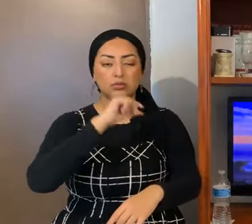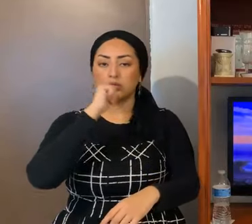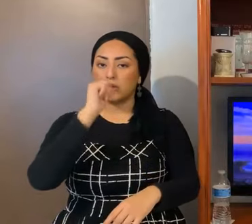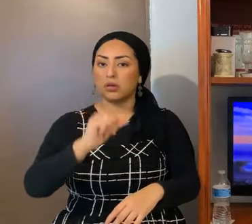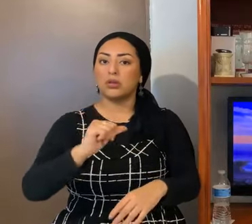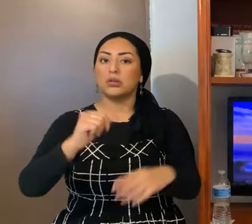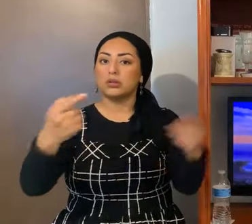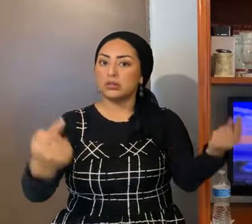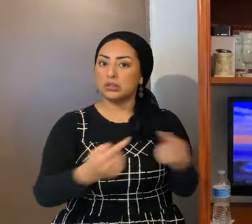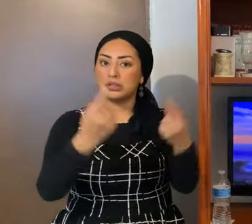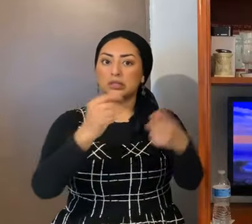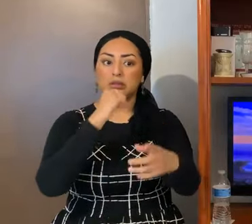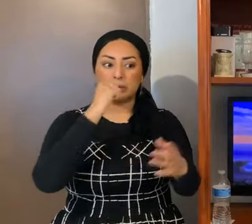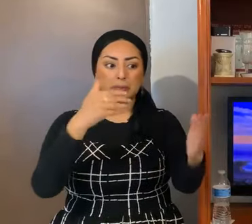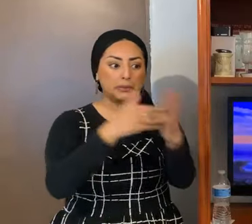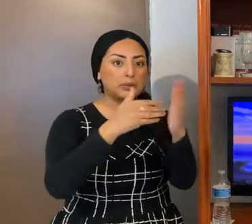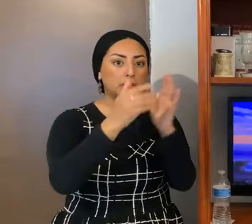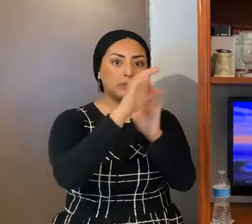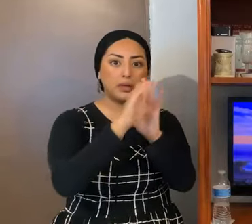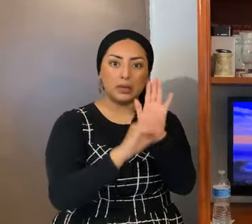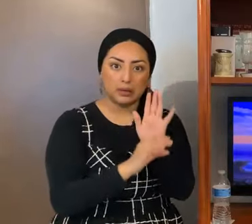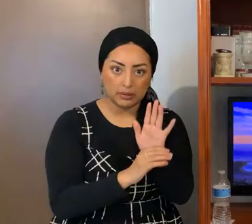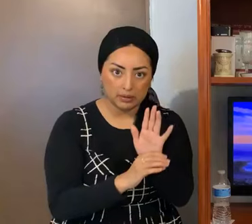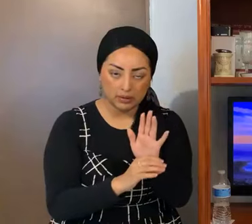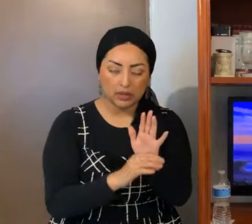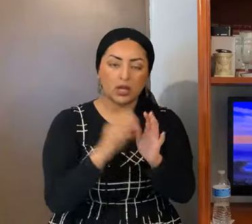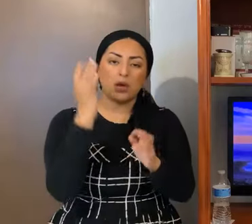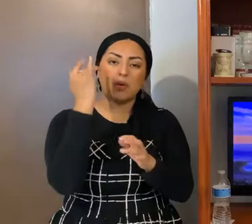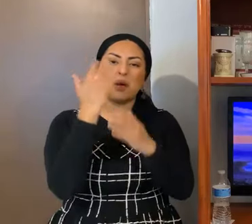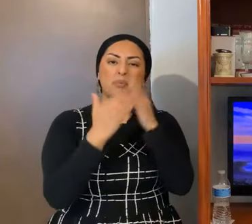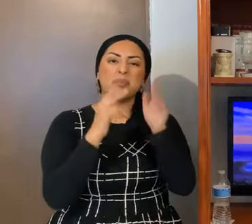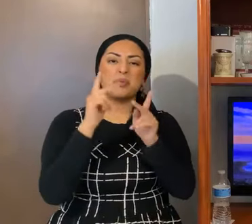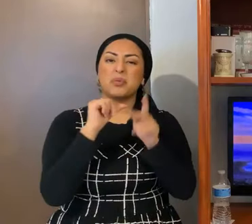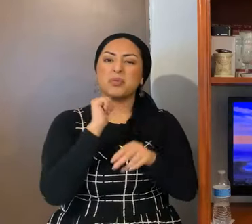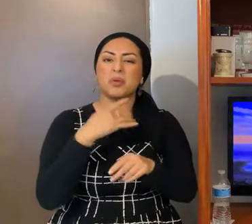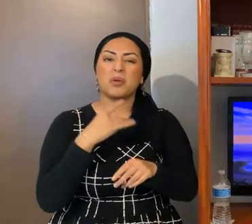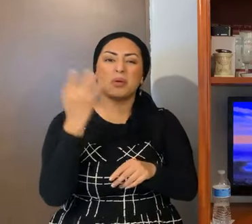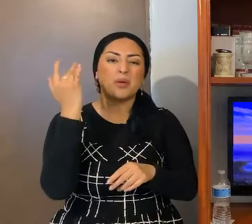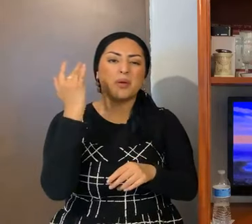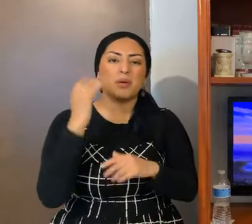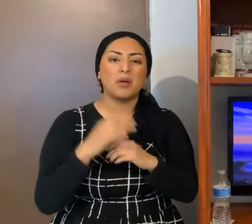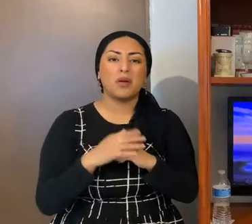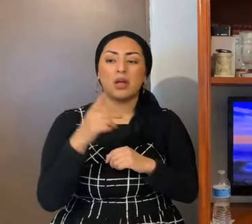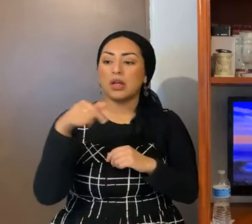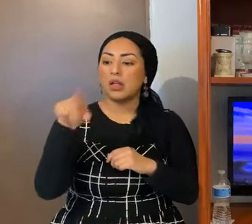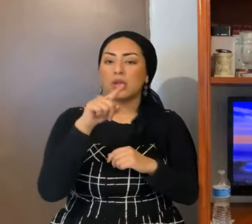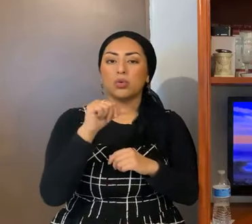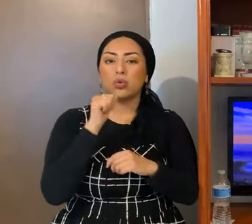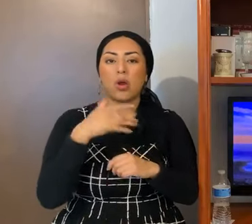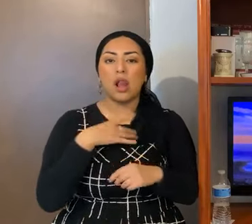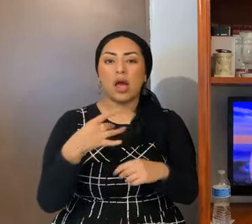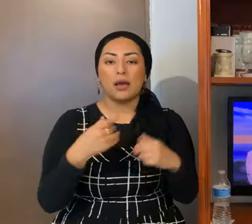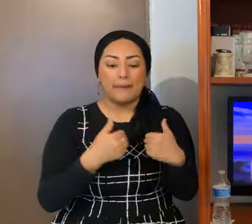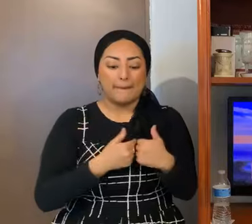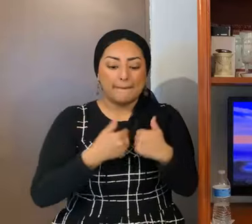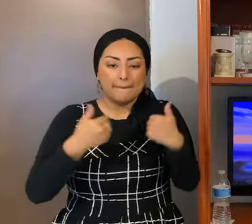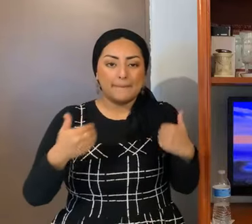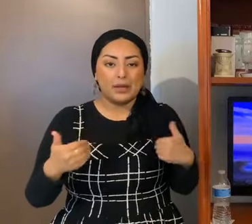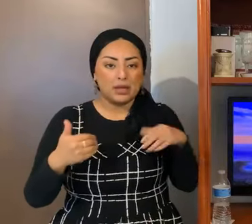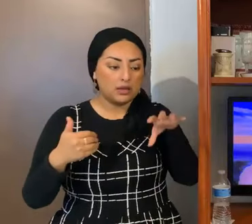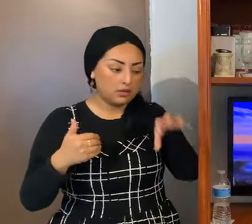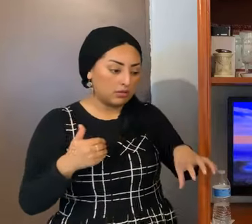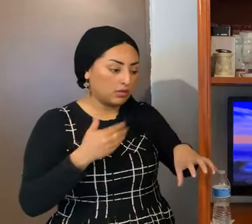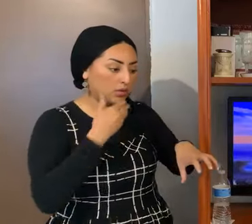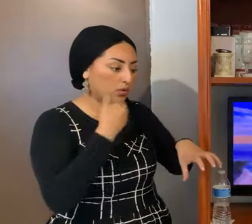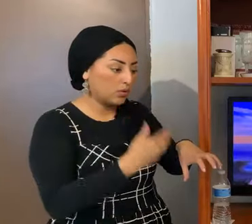hagas esto, no violes los mandamientos. Y eso es porque a las personas no les gusta diferenciar lo bueno de lo